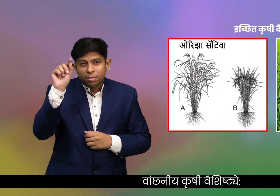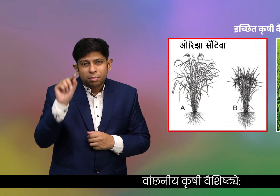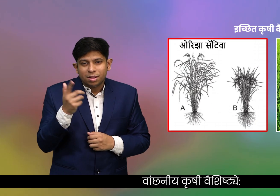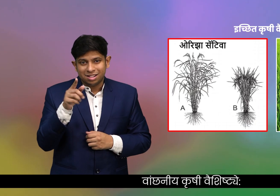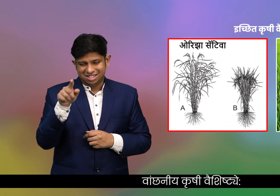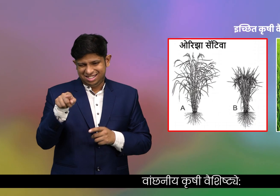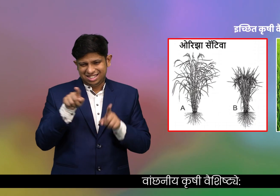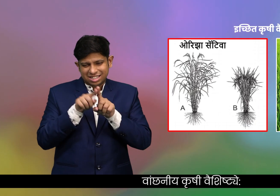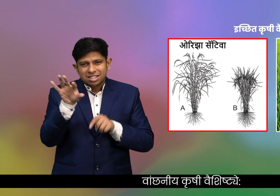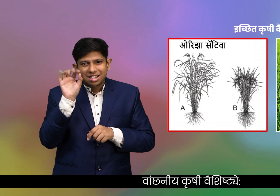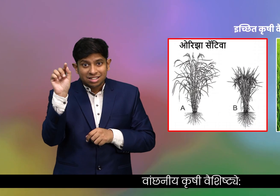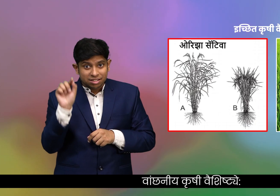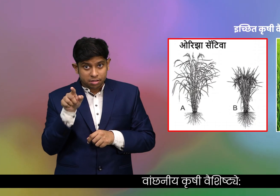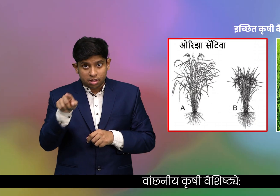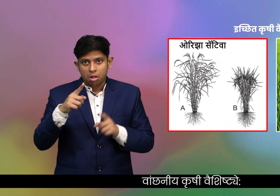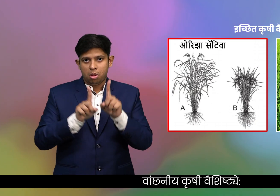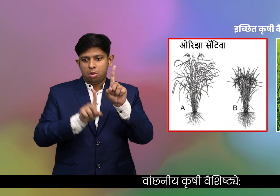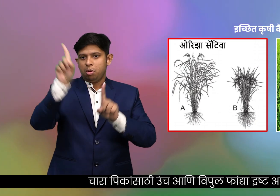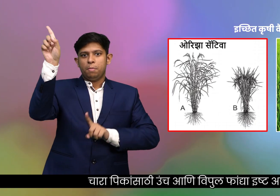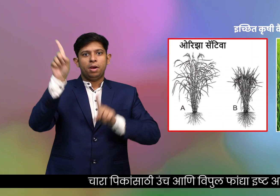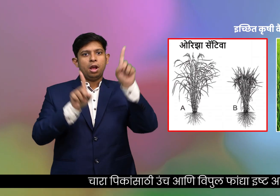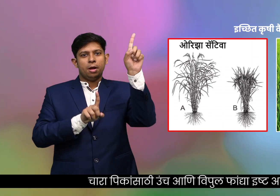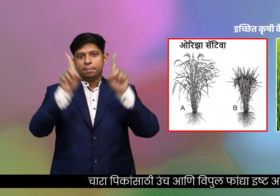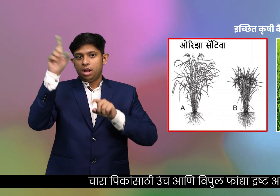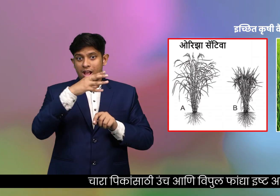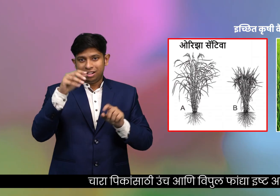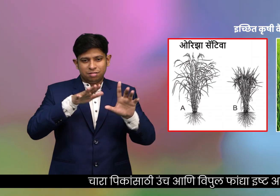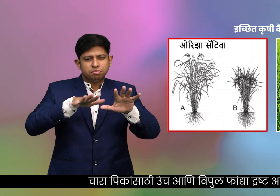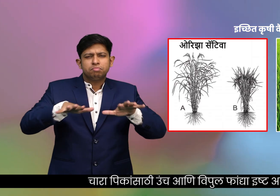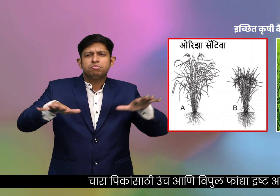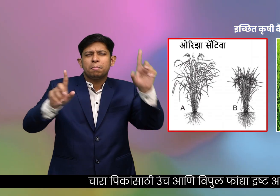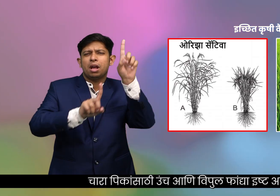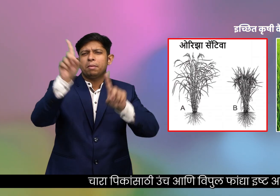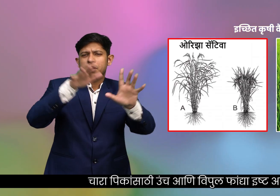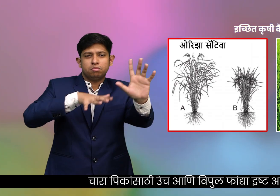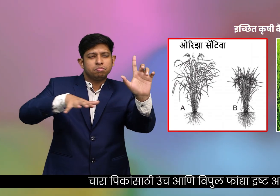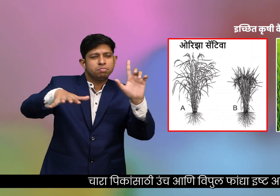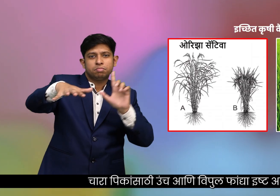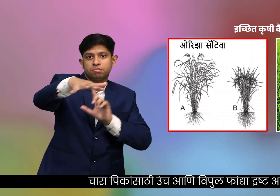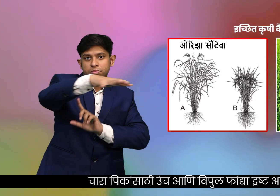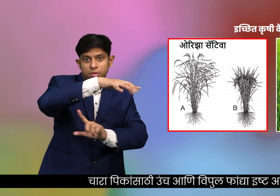वांछनीय कृषी वैशिष्ट्ये. चारा पिकांसाठी उंच आणि विपुल फांद्या इष्ट